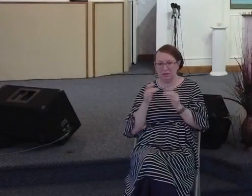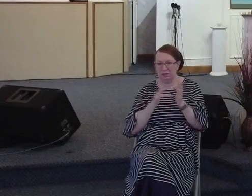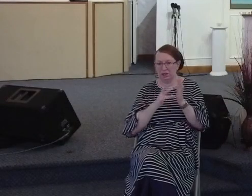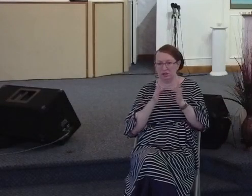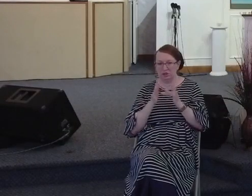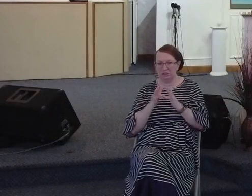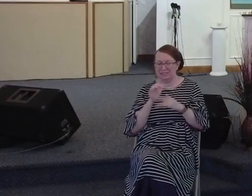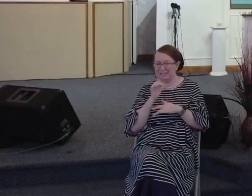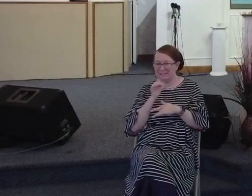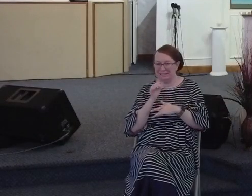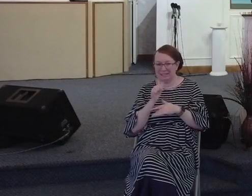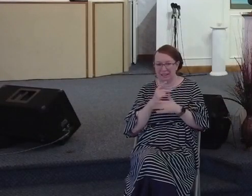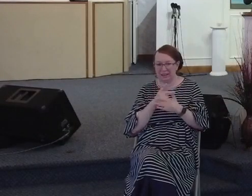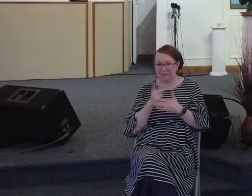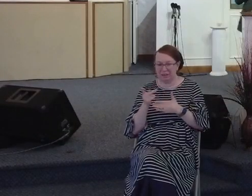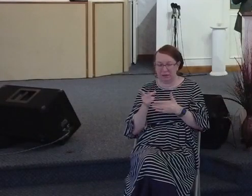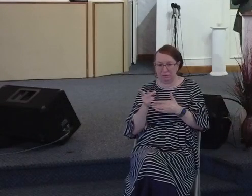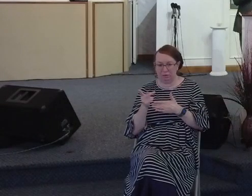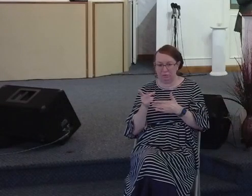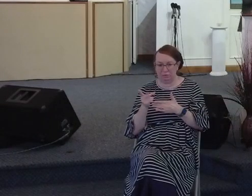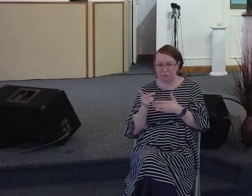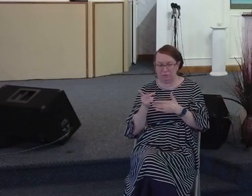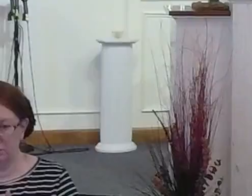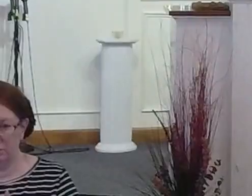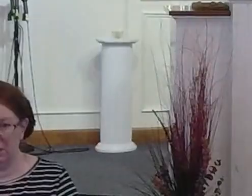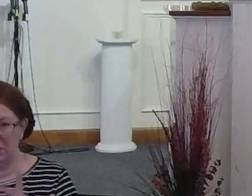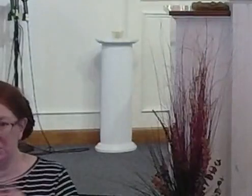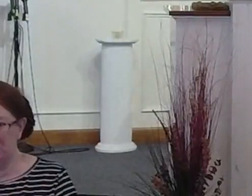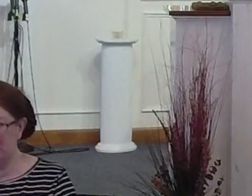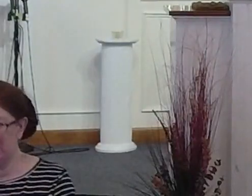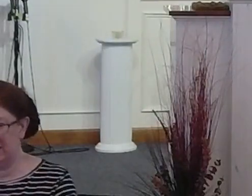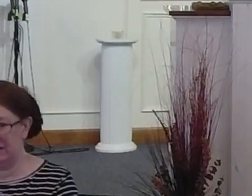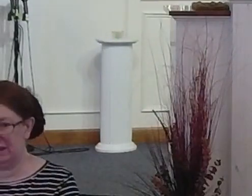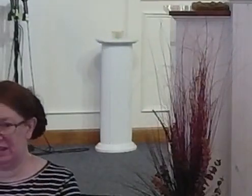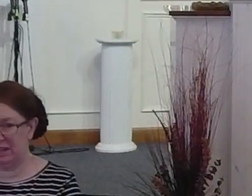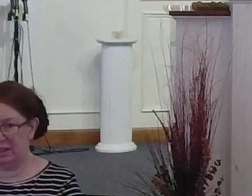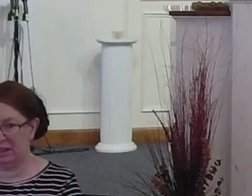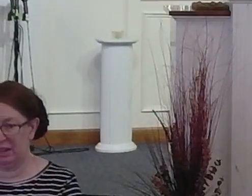del infierno. Jesús no falló.